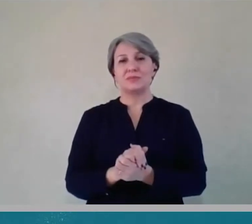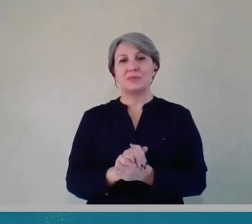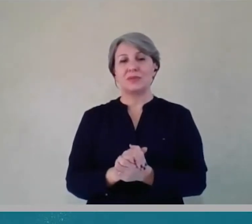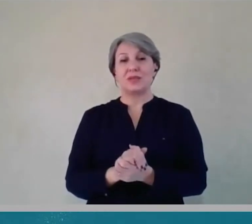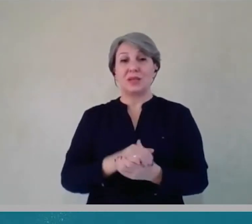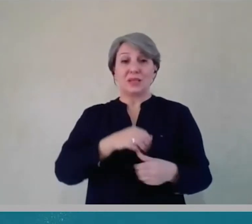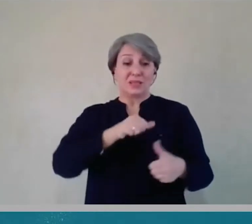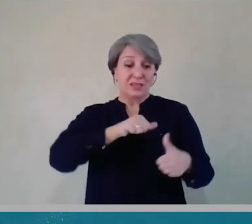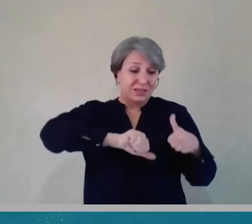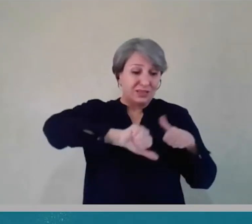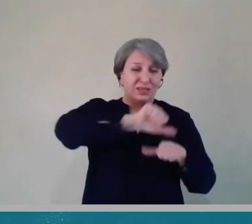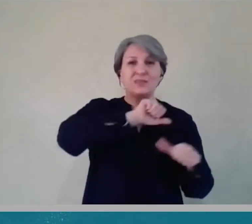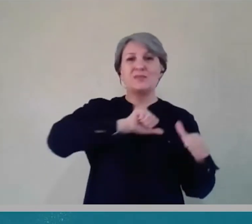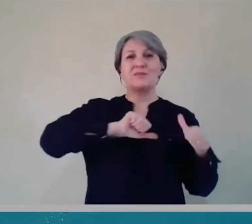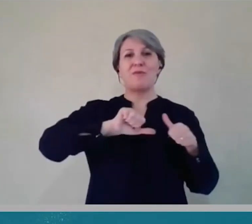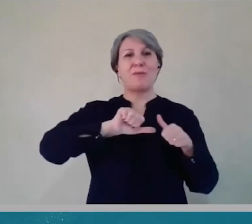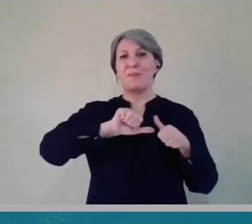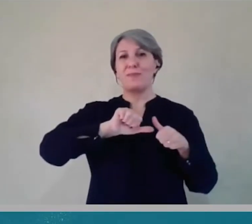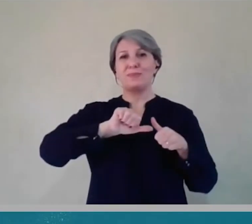vencedor.